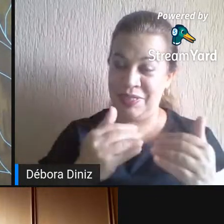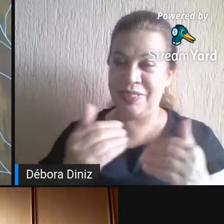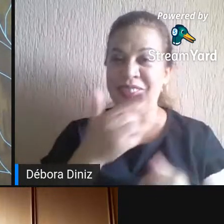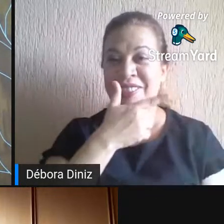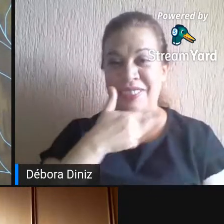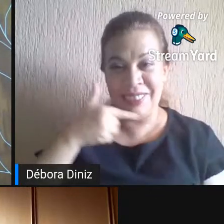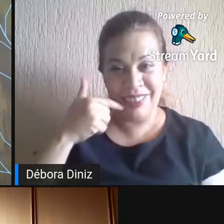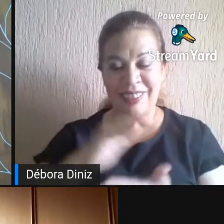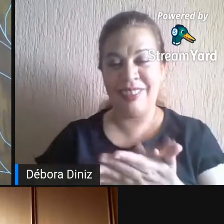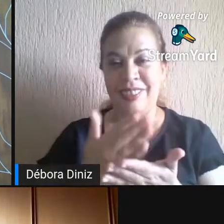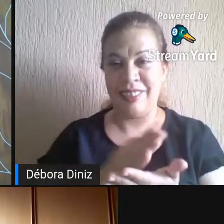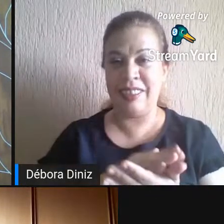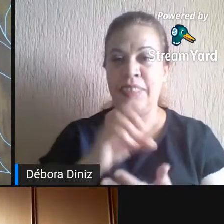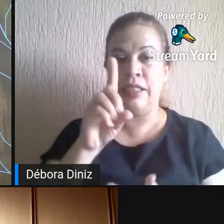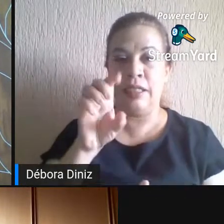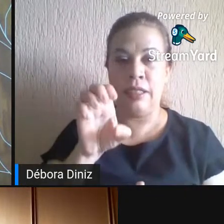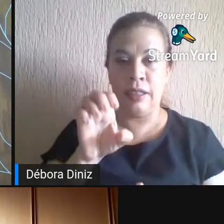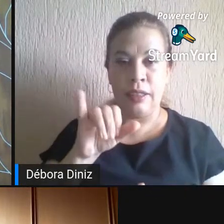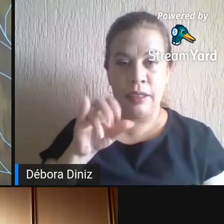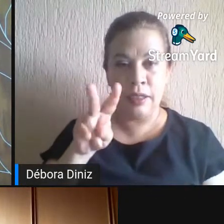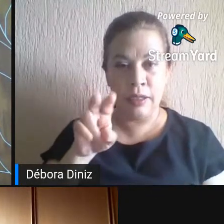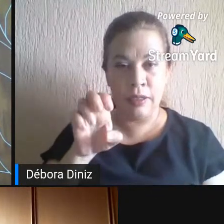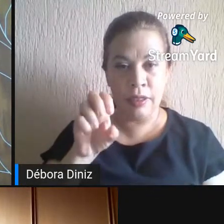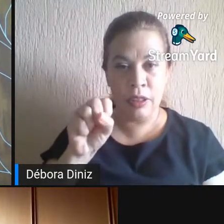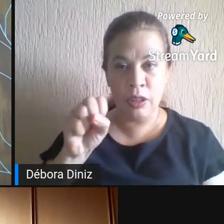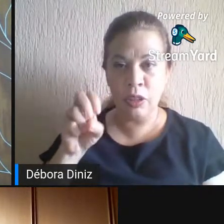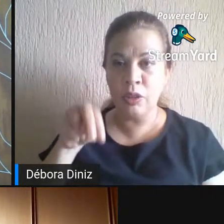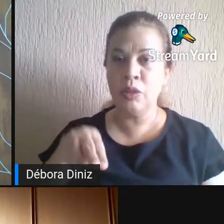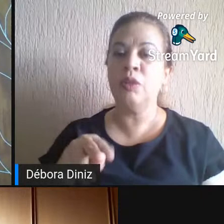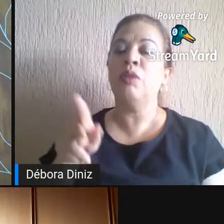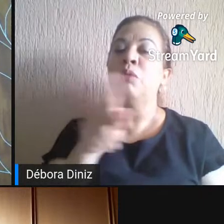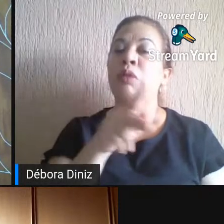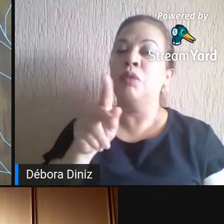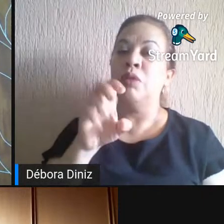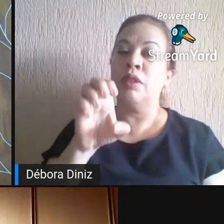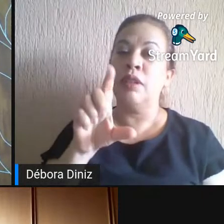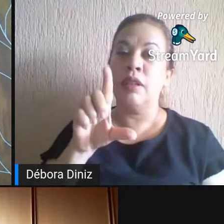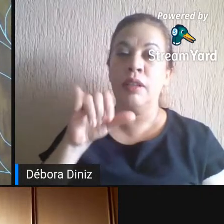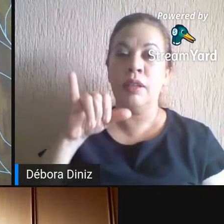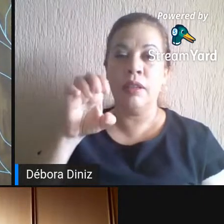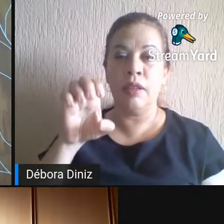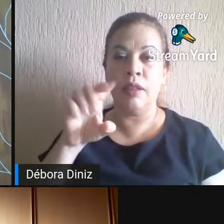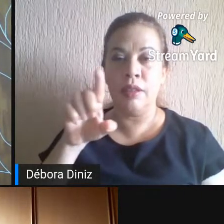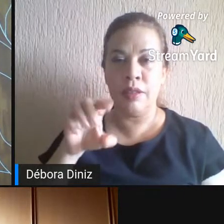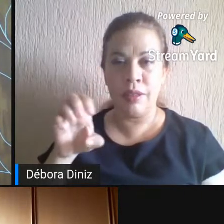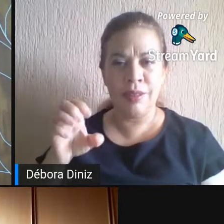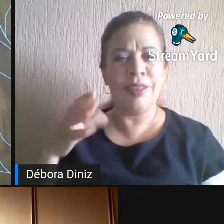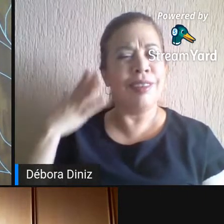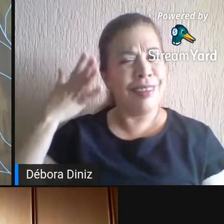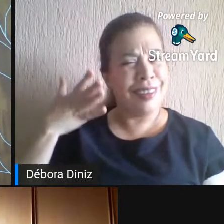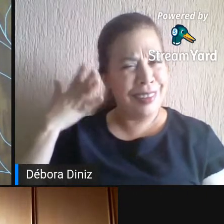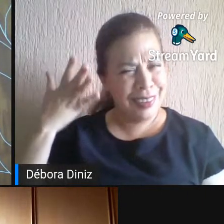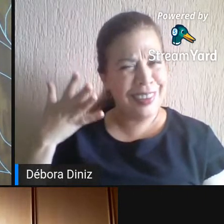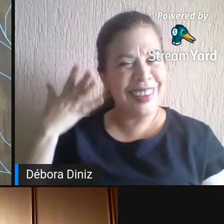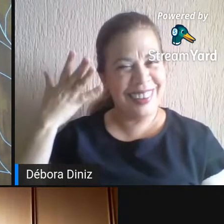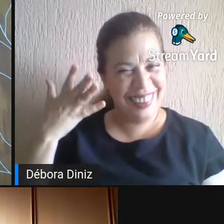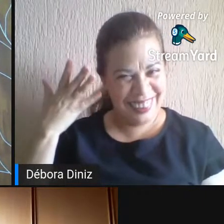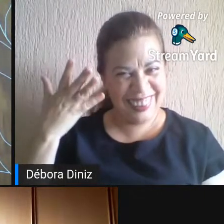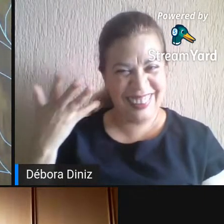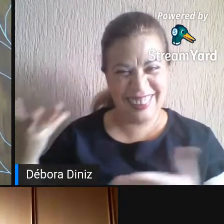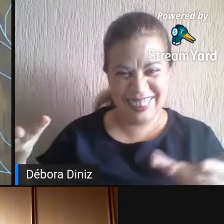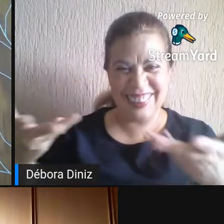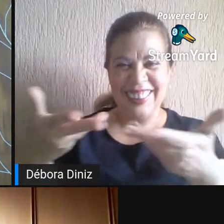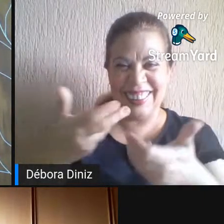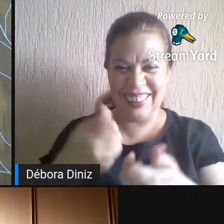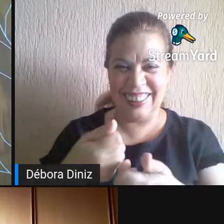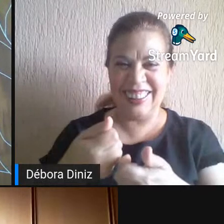intérprete de Libras, Davidson, que estão presentes aqui, o professor Eliezer, que logo mais estará nos brindando com a sua fala, e aproveito